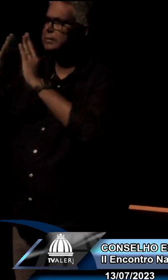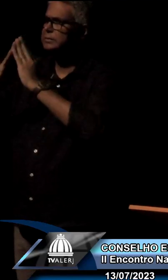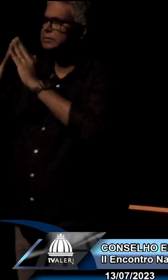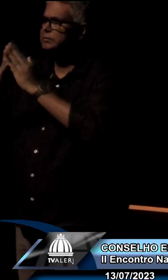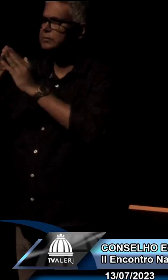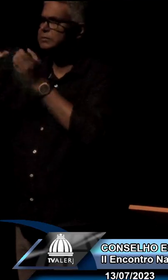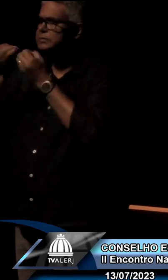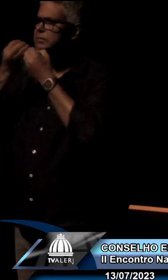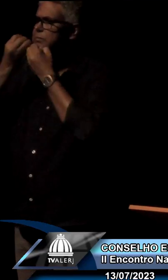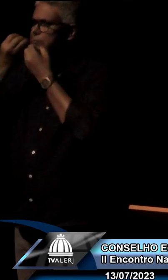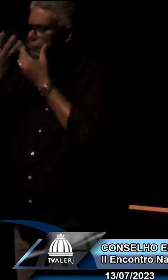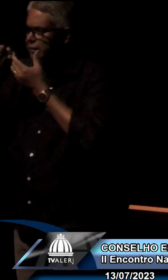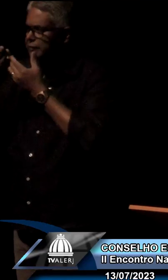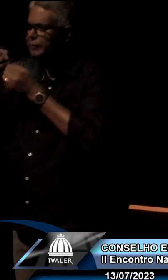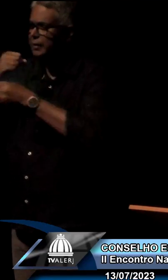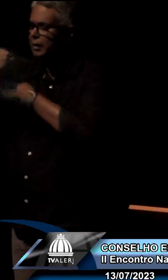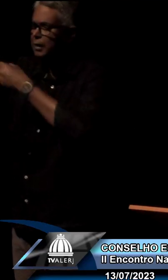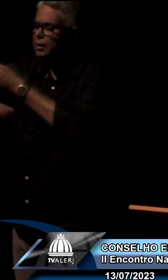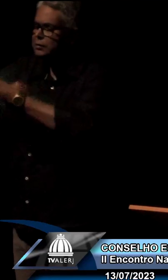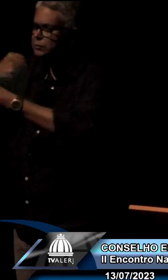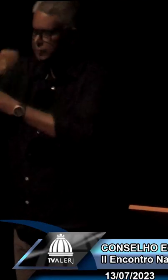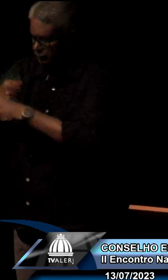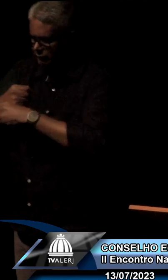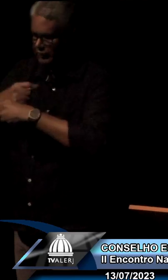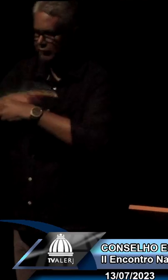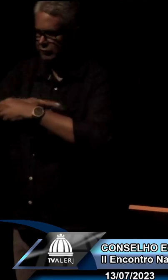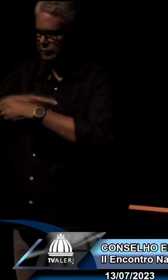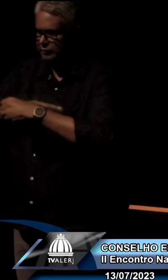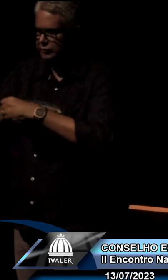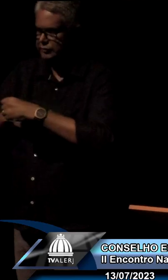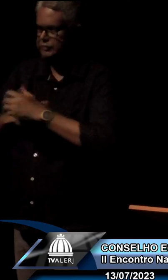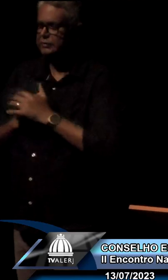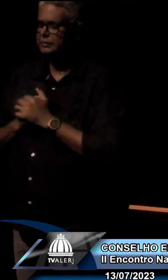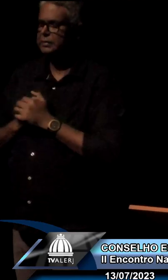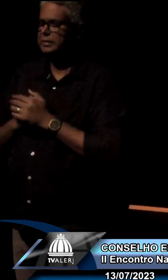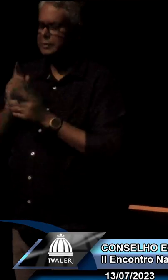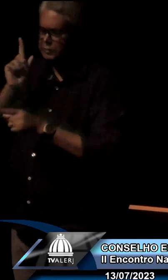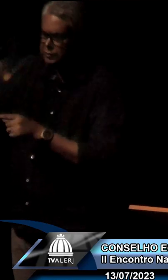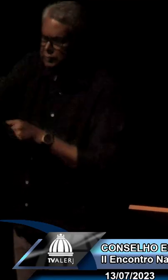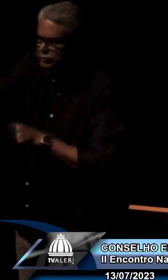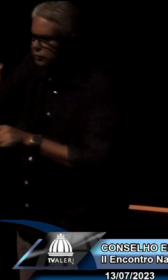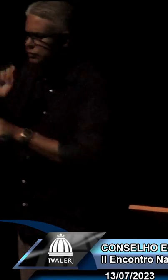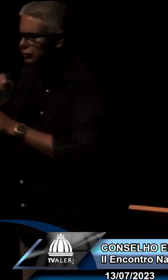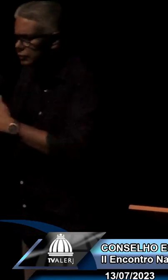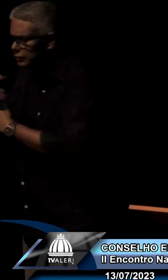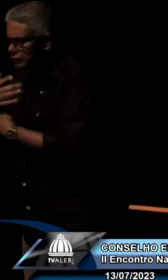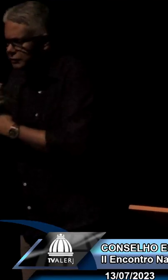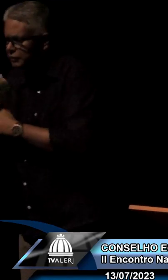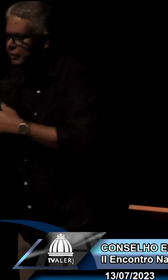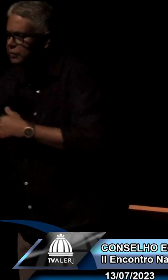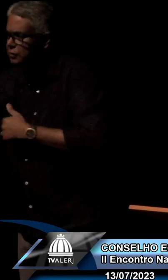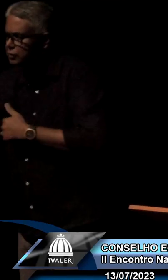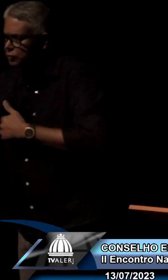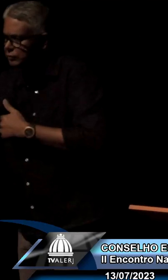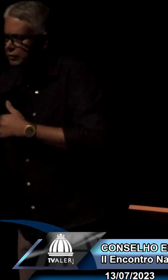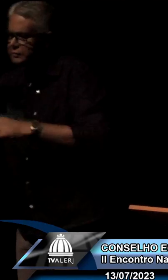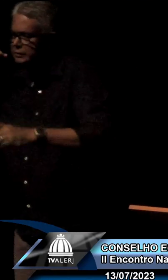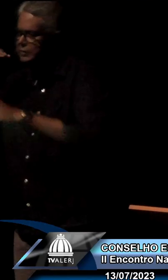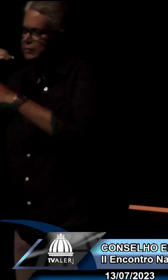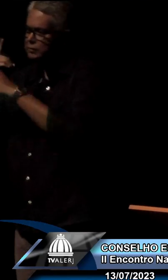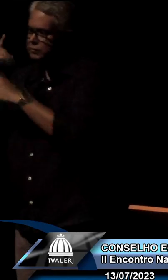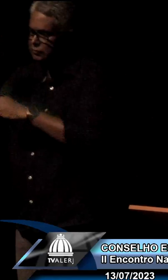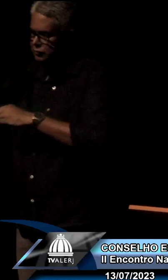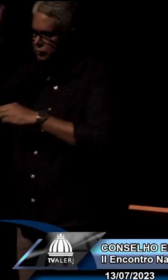melhor forma e já dizer que o ano que vem nós teremos e só estamos decidindo a cidade o terceiro encontro nacional dos conselhos de alimentação